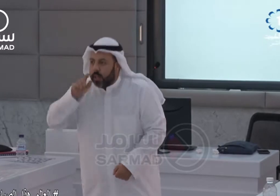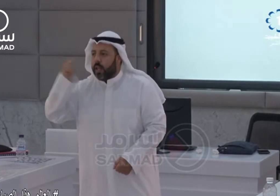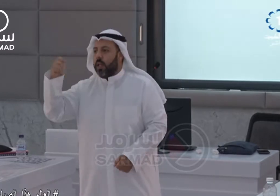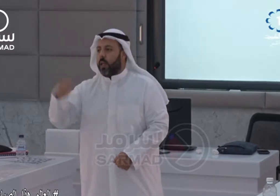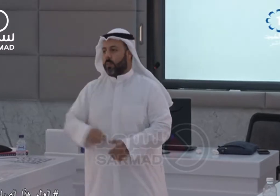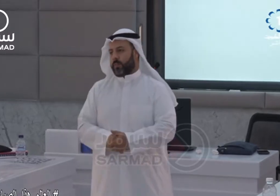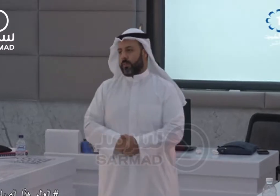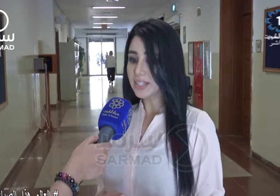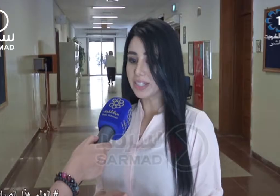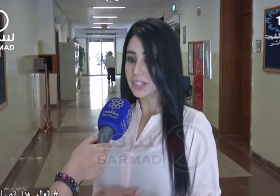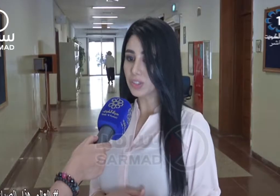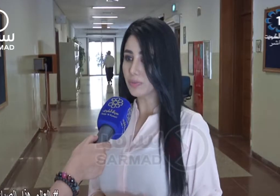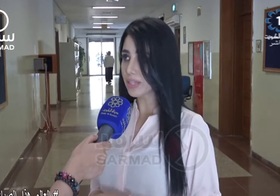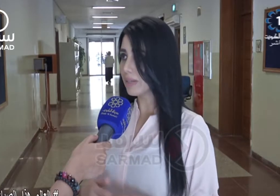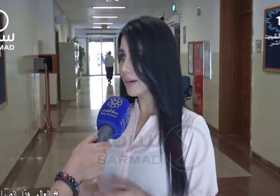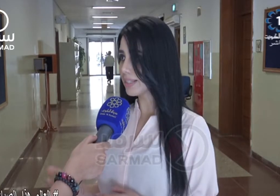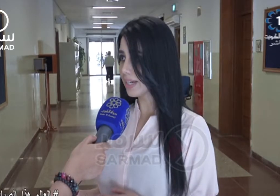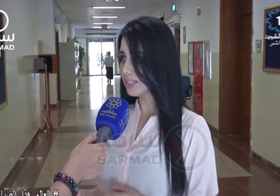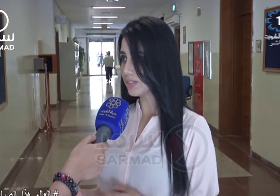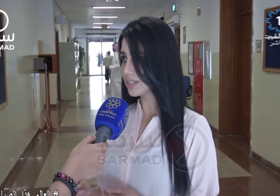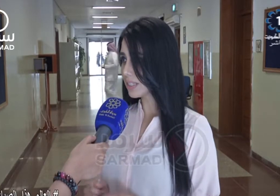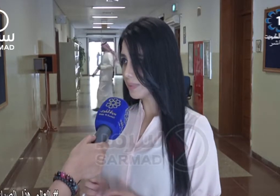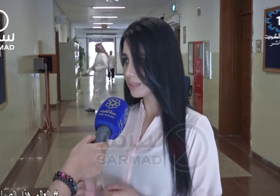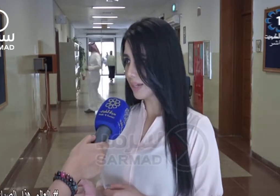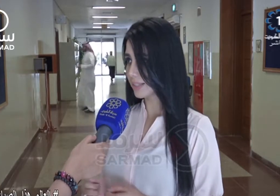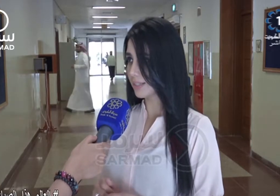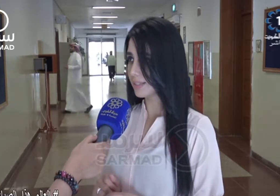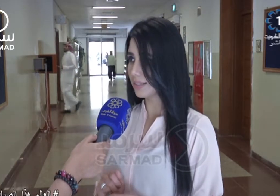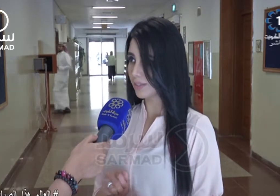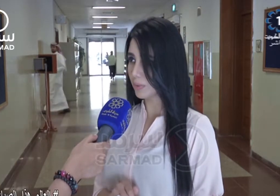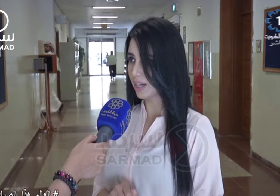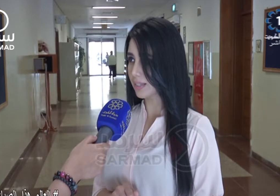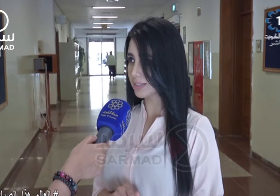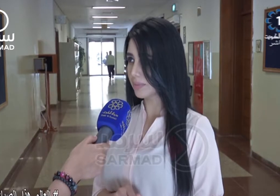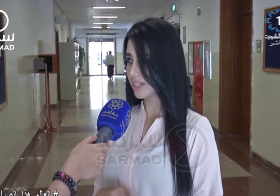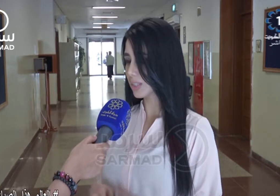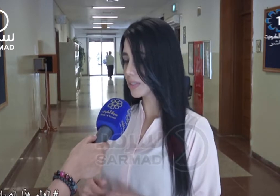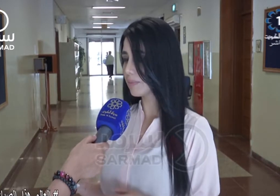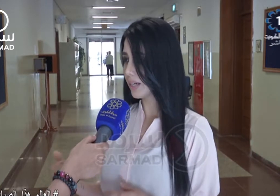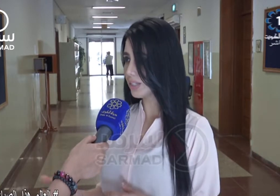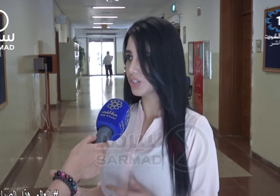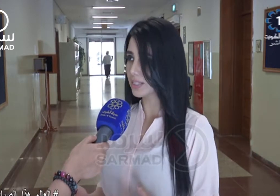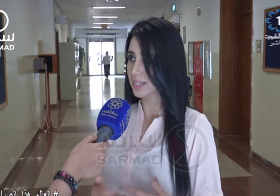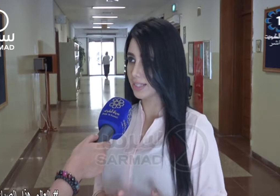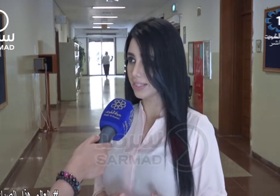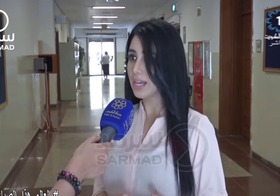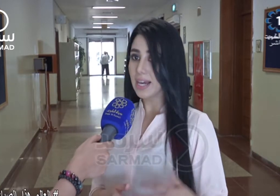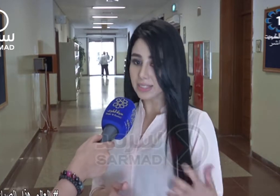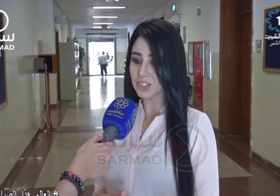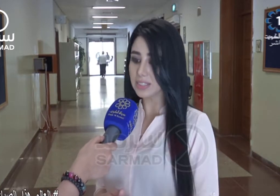مجتمعه. بالعادة يعني احنا نشوف مثلا بالأماكن العادية جدا صعب بالنسبة حق ذوي الإعاقة السمعية نتواصل مع أي شخص عادي، حتى الشخص العادي